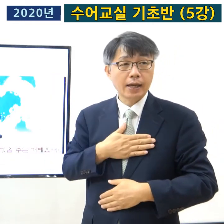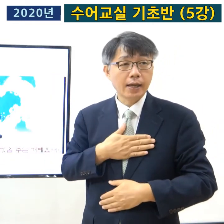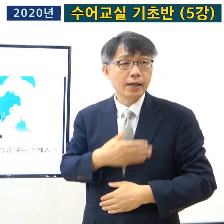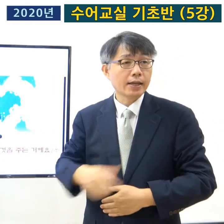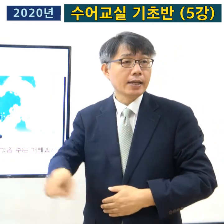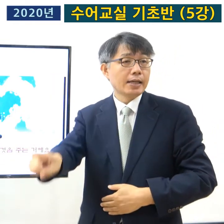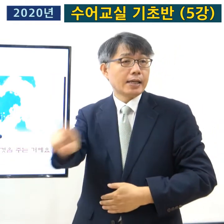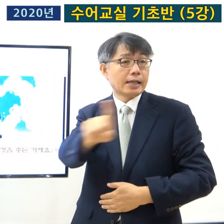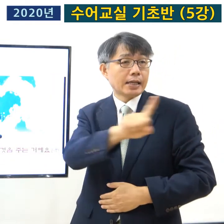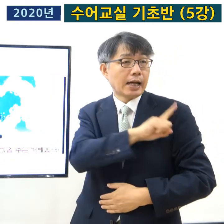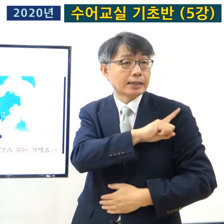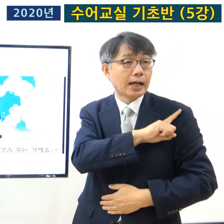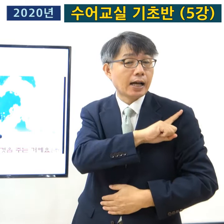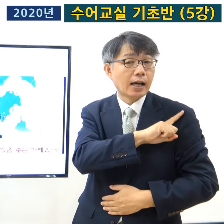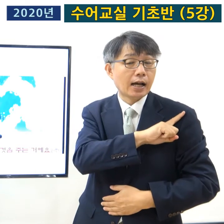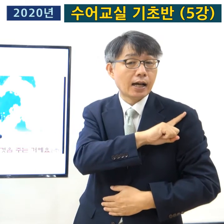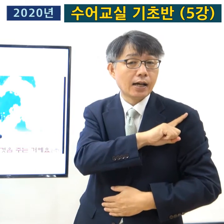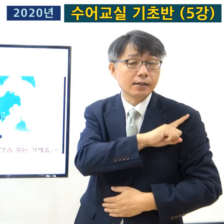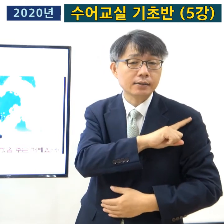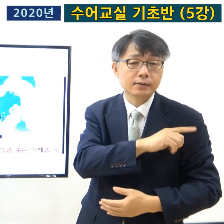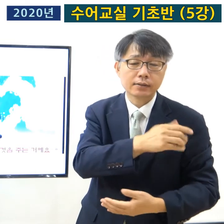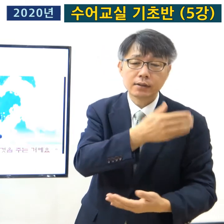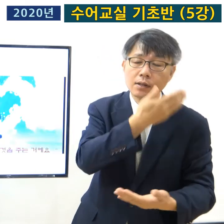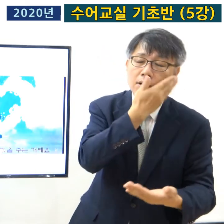나의 가장